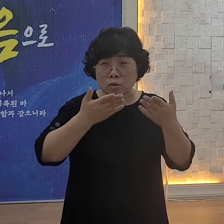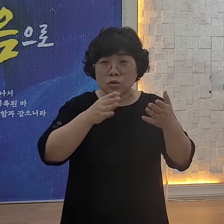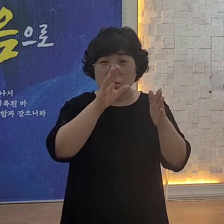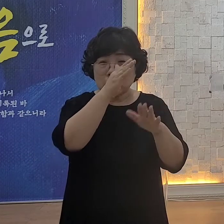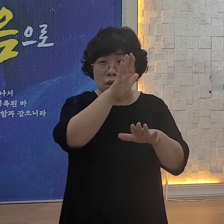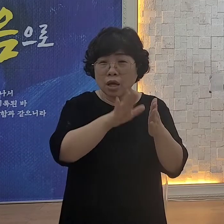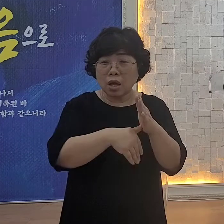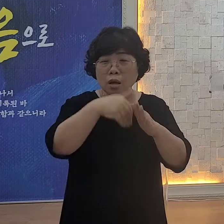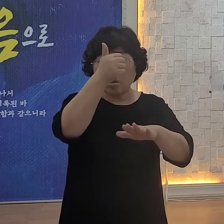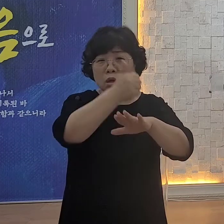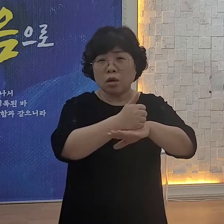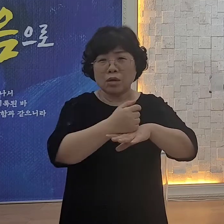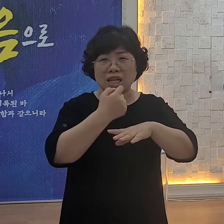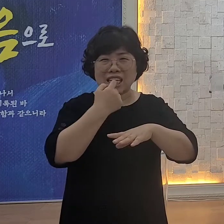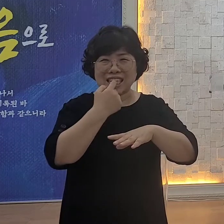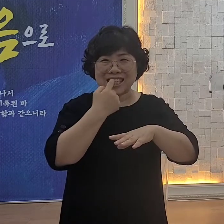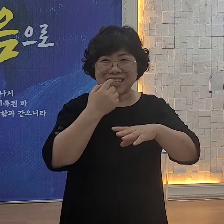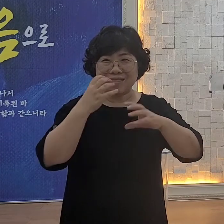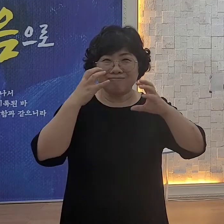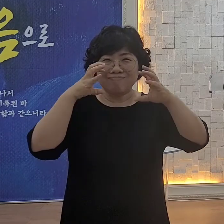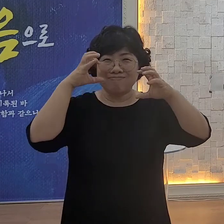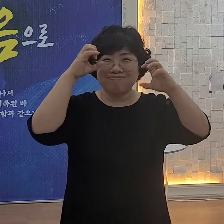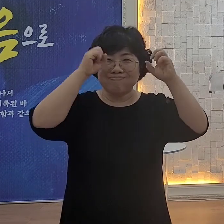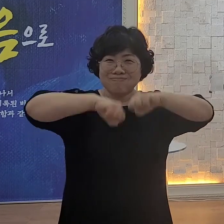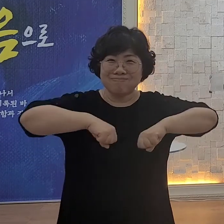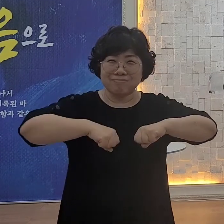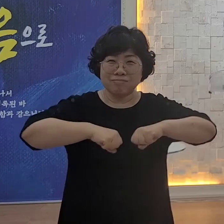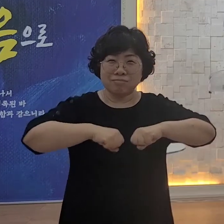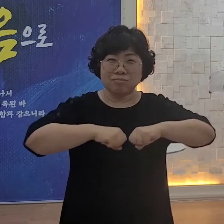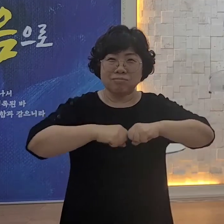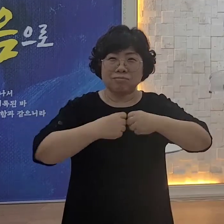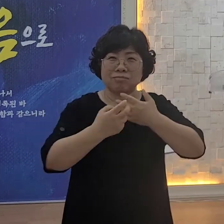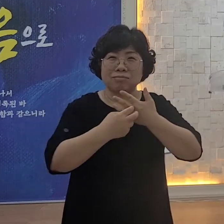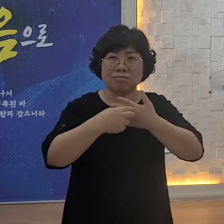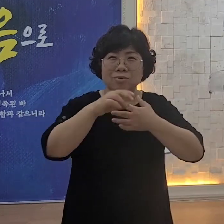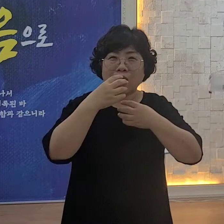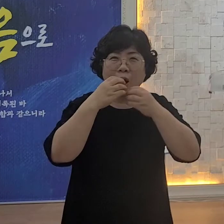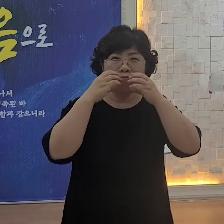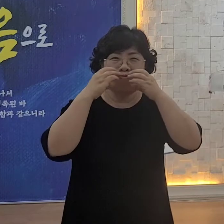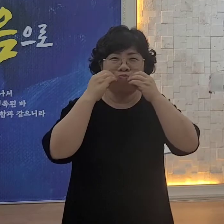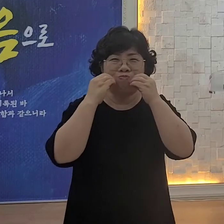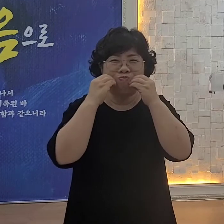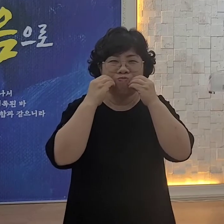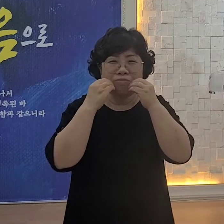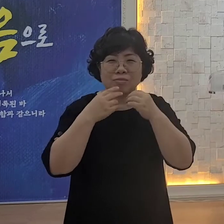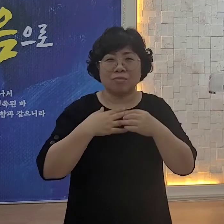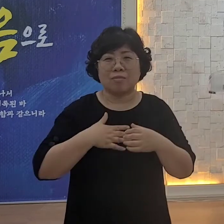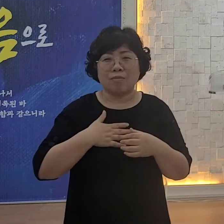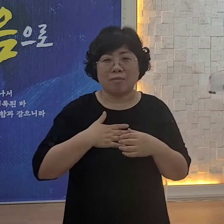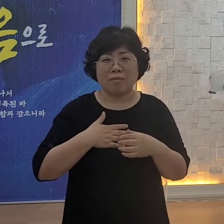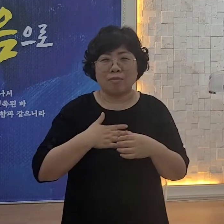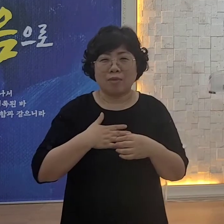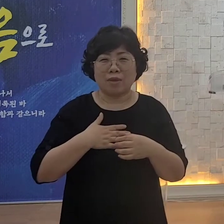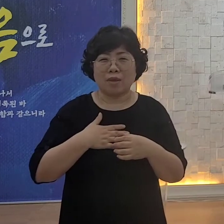될까요? 치아가 다 썩어가지고 나중에 큰일 난다는 것을 부모는 다 알아요,